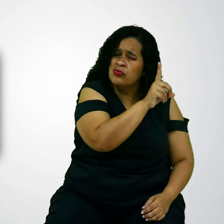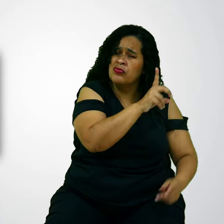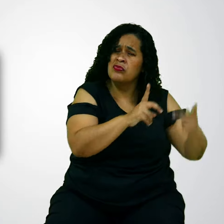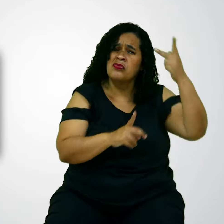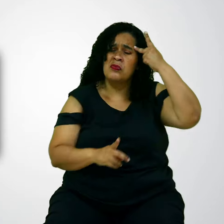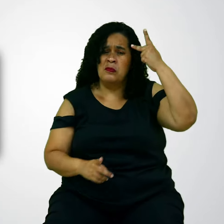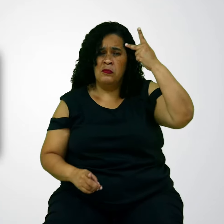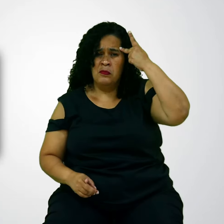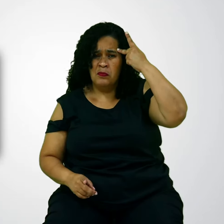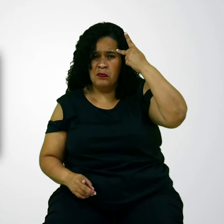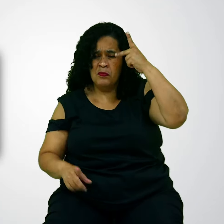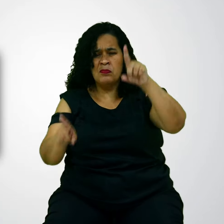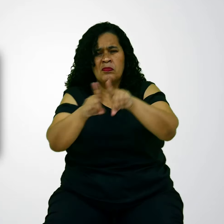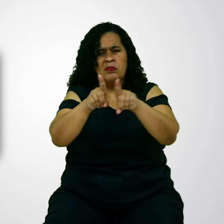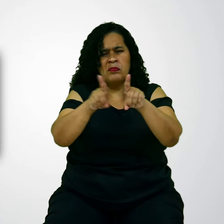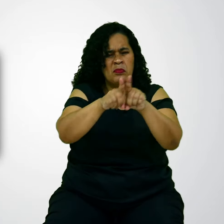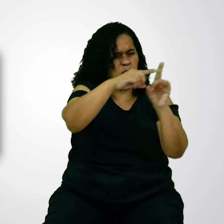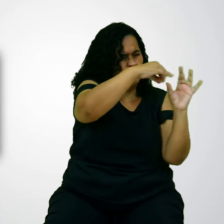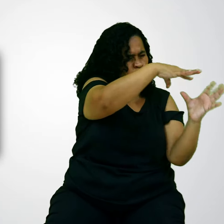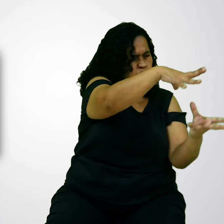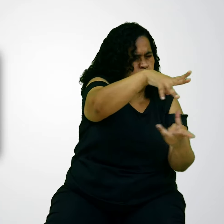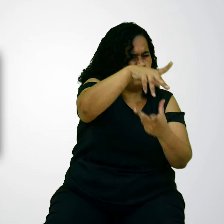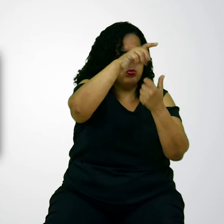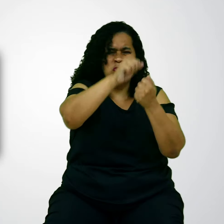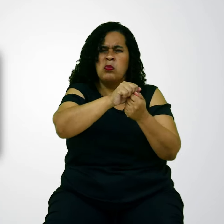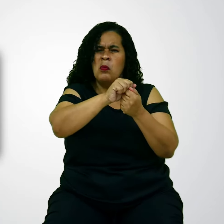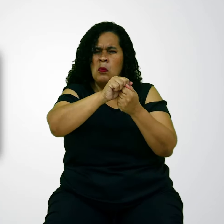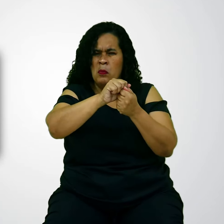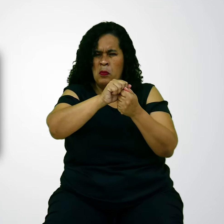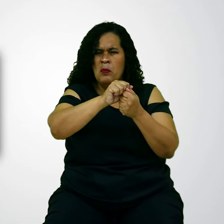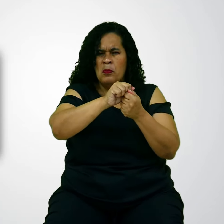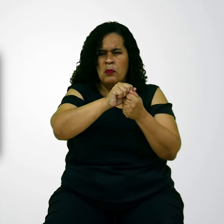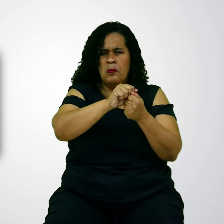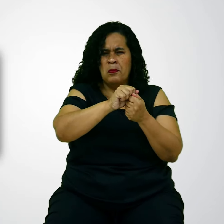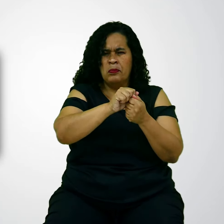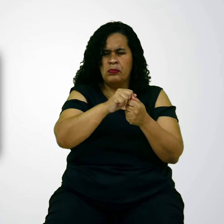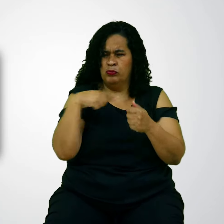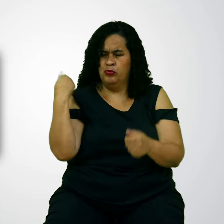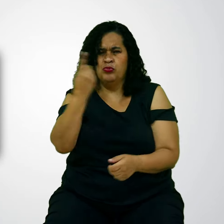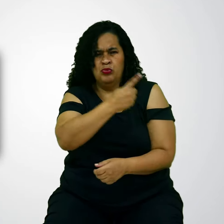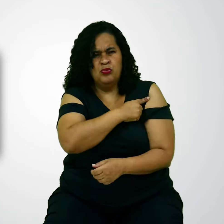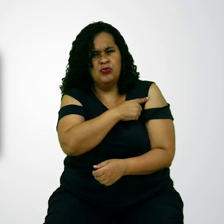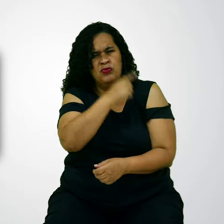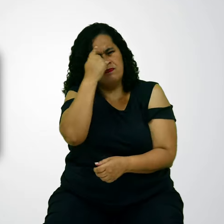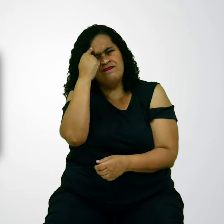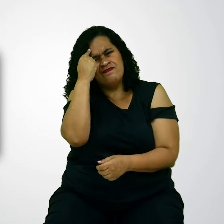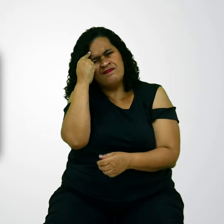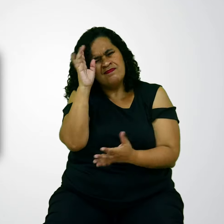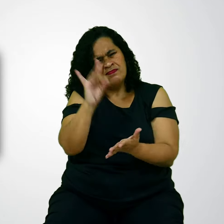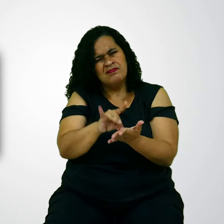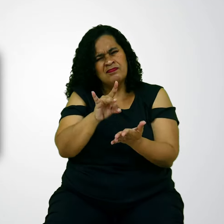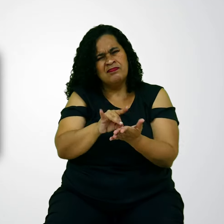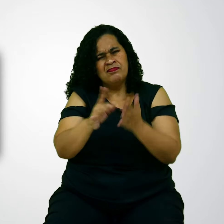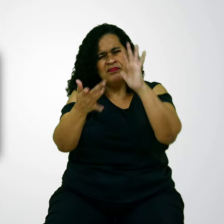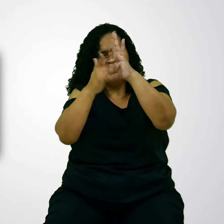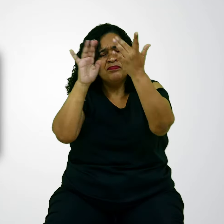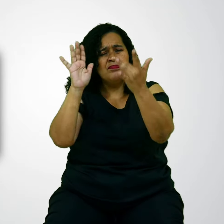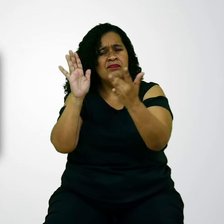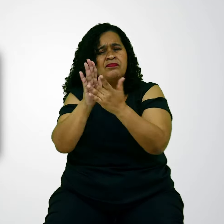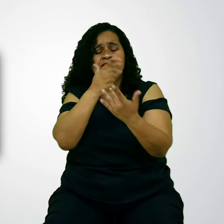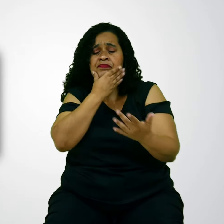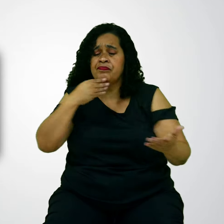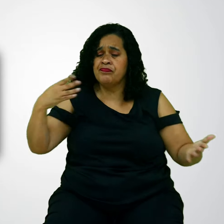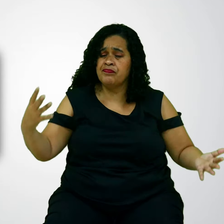mentalidade mundana que opera nos filhos da desobediência. Será que a gente tem a sensibilidade que o Salvador, que o Redentor, que o